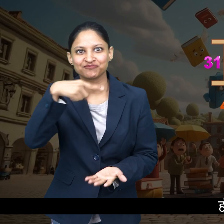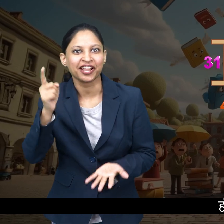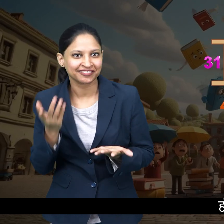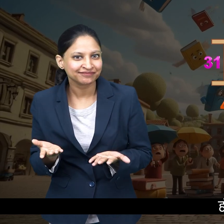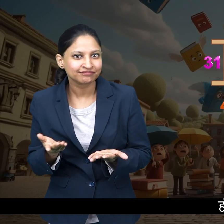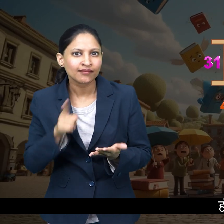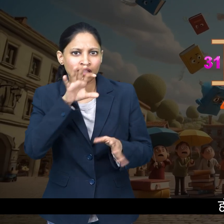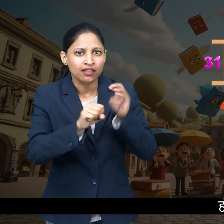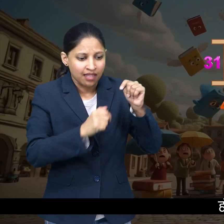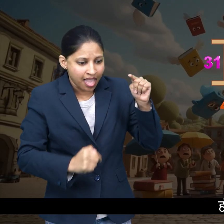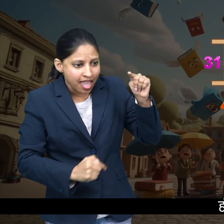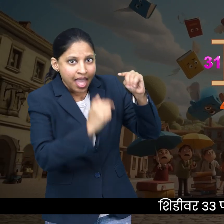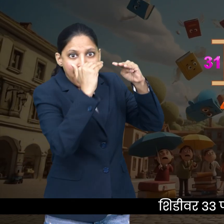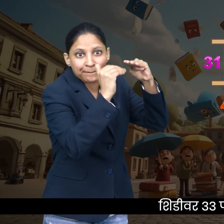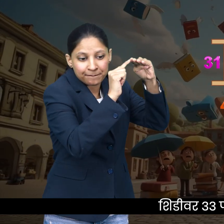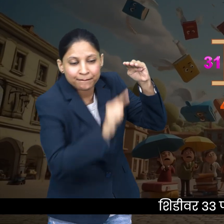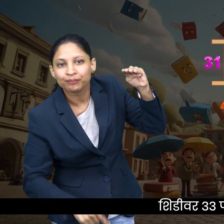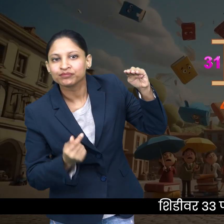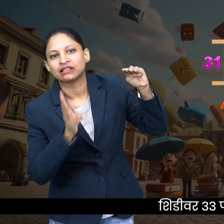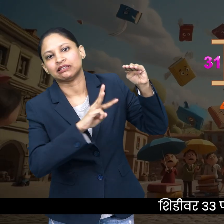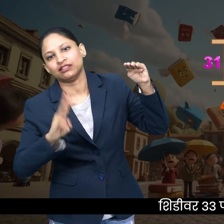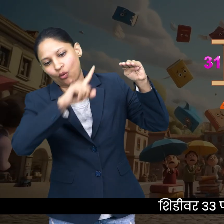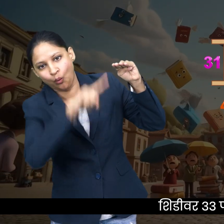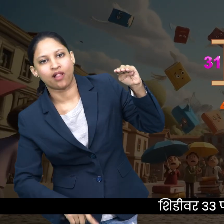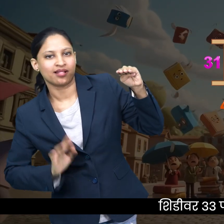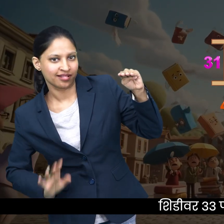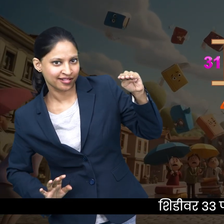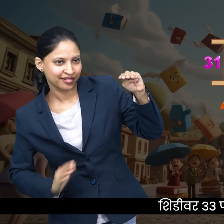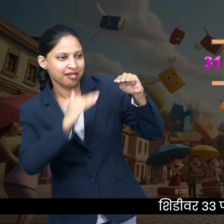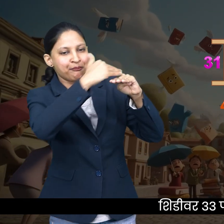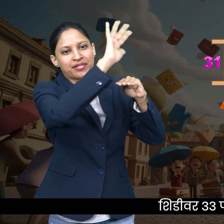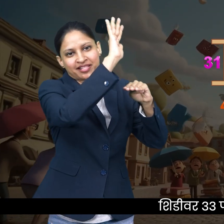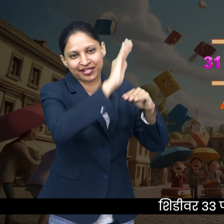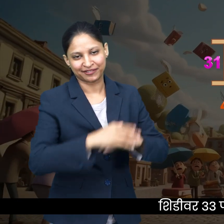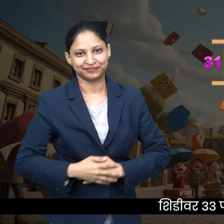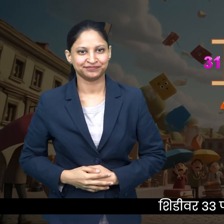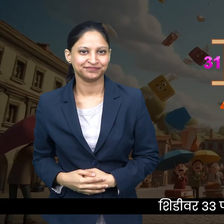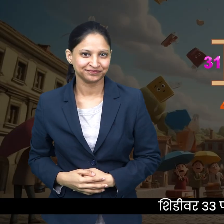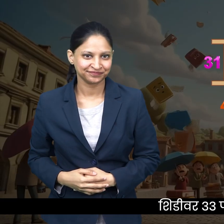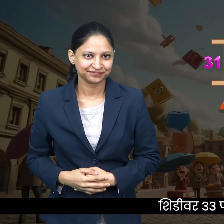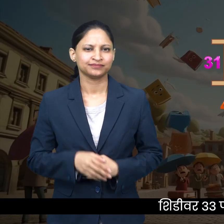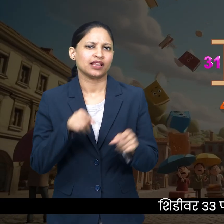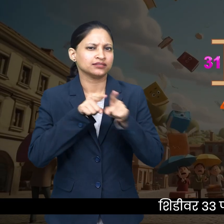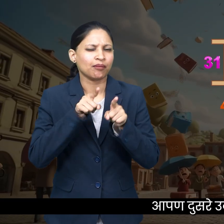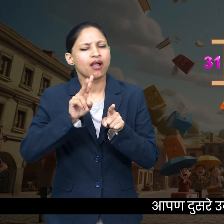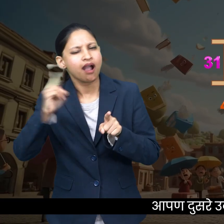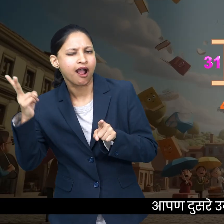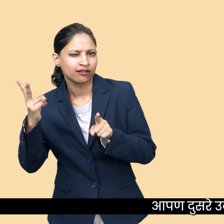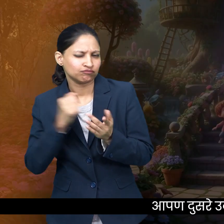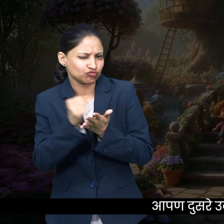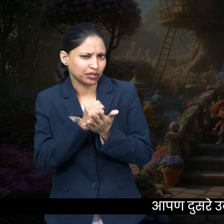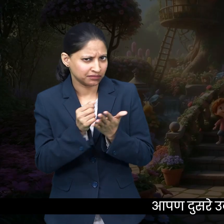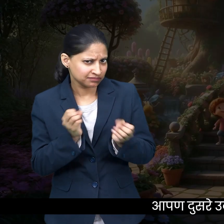हो, समजले. शिडीवर 33 पायऱ्या शिल्लक आहेत.